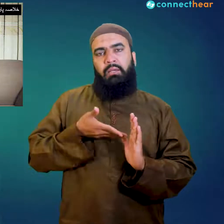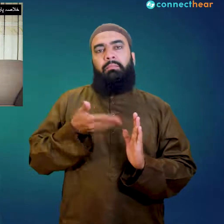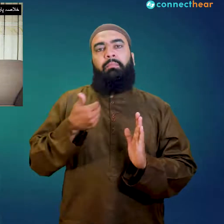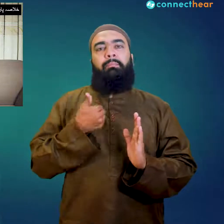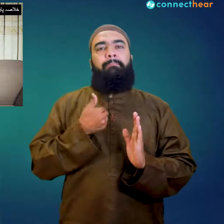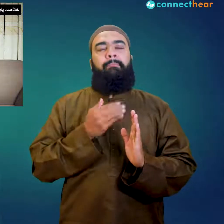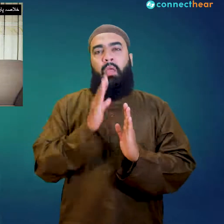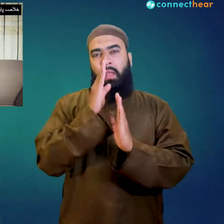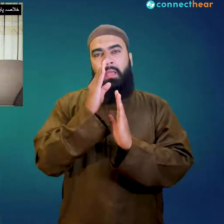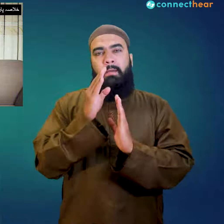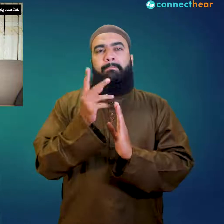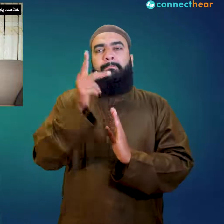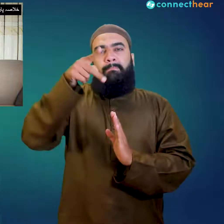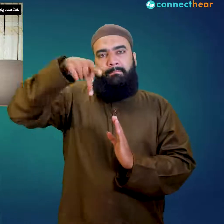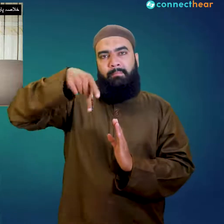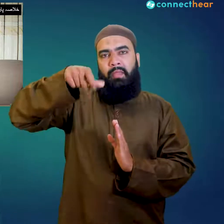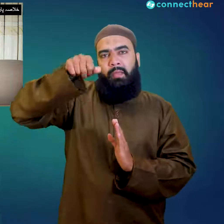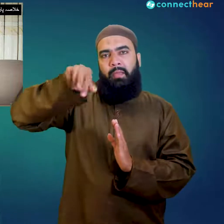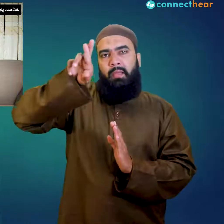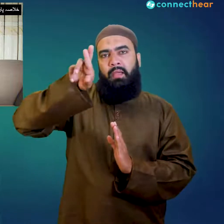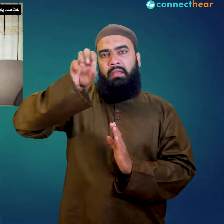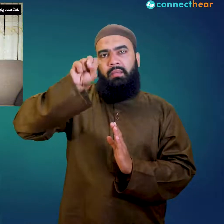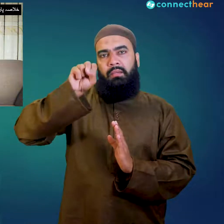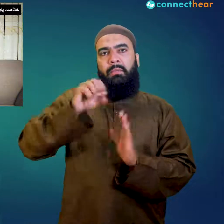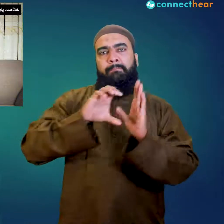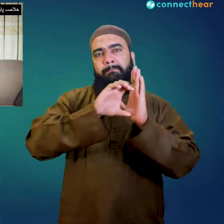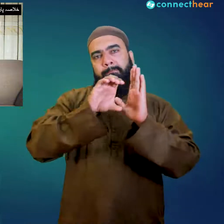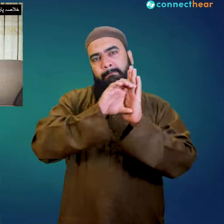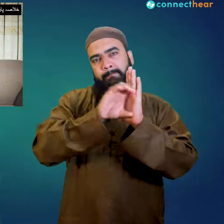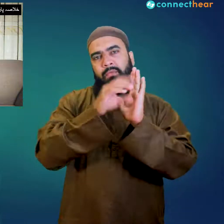پارہ نمبر 4 کا خلاصہ پیش خدمت ہے۔